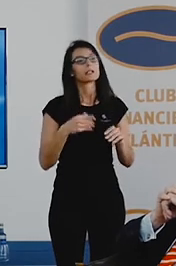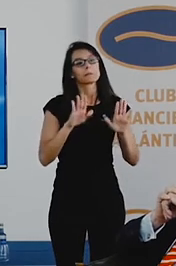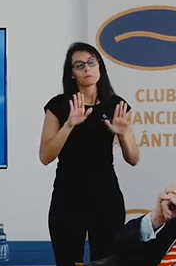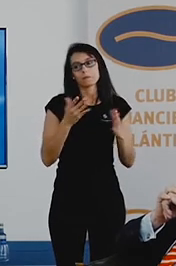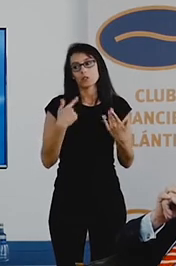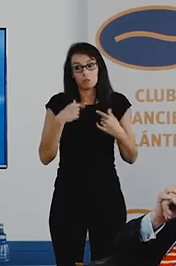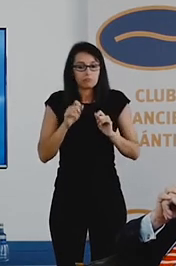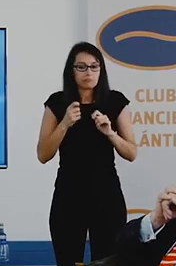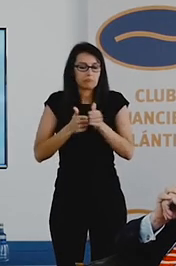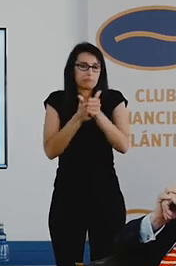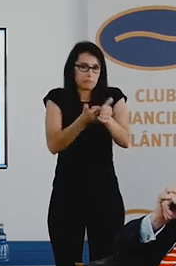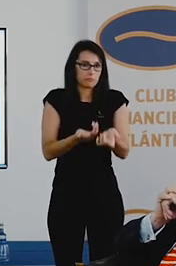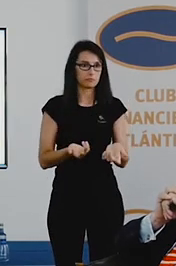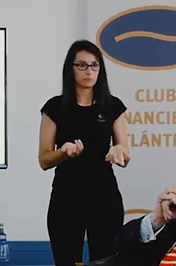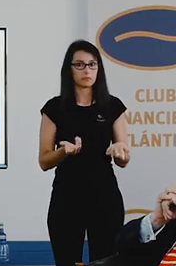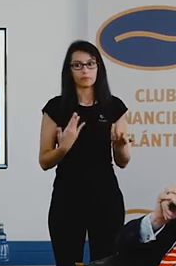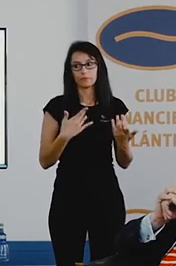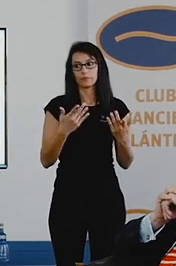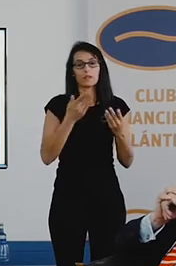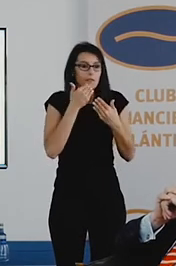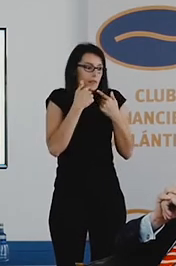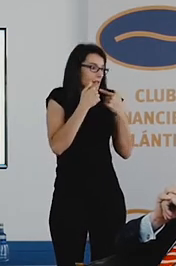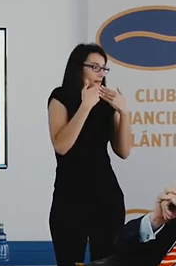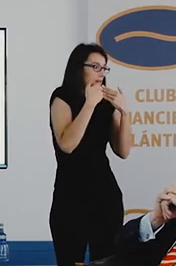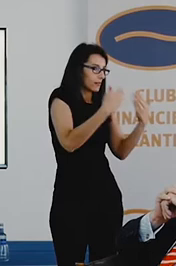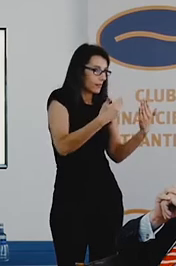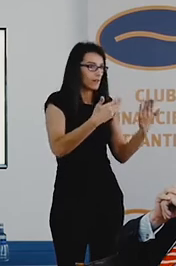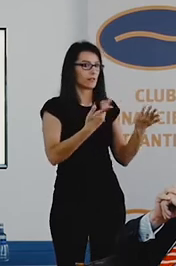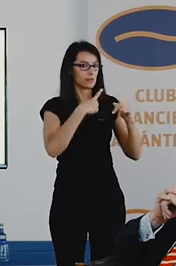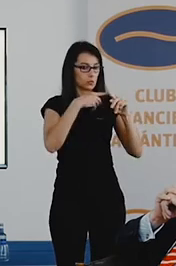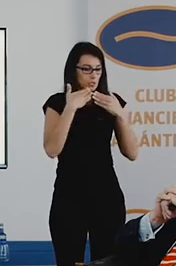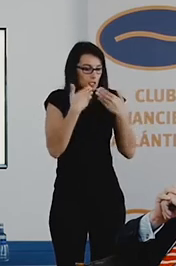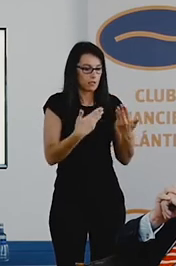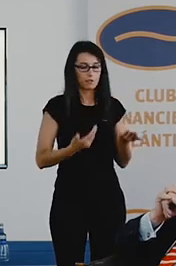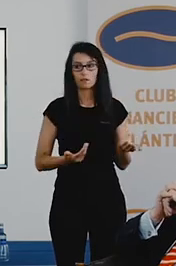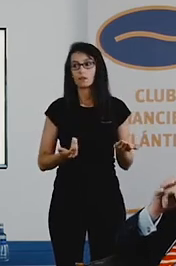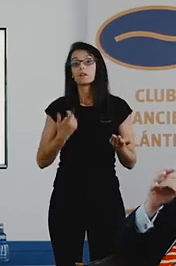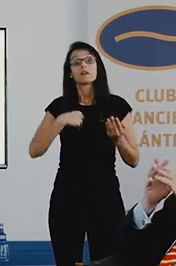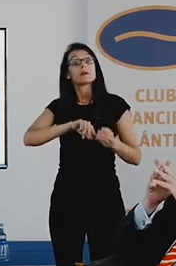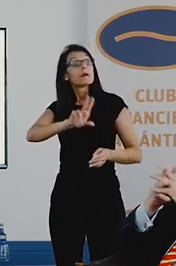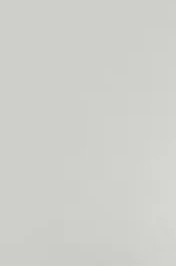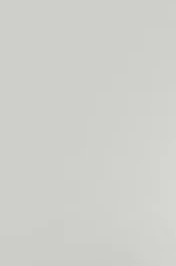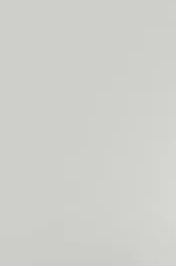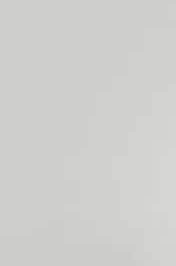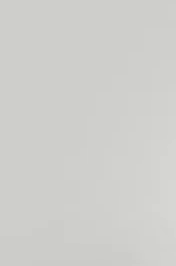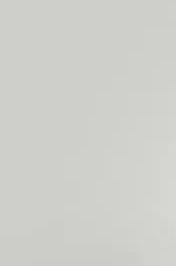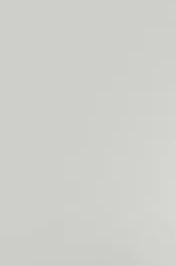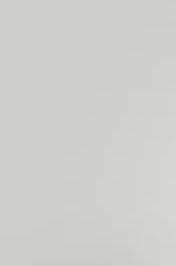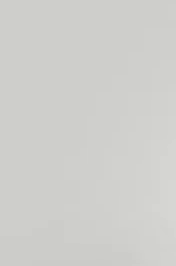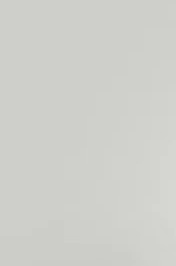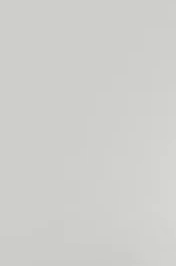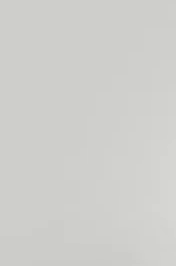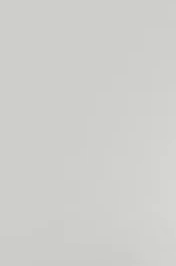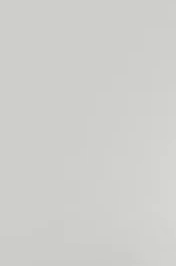estamos. Y lo tenemos que agradecer. Y agradecemos también, que es lo que os contaba antes, que recogí con... Bueno, no con Mariano, si nos